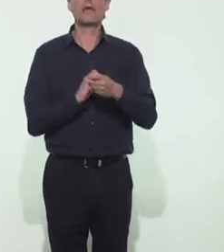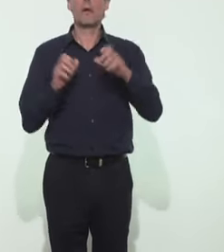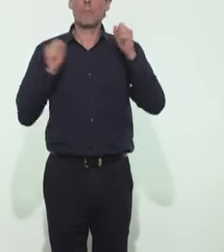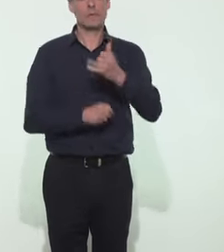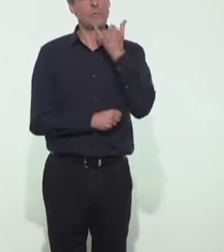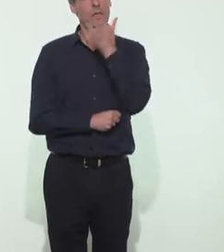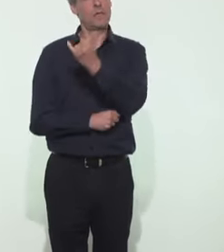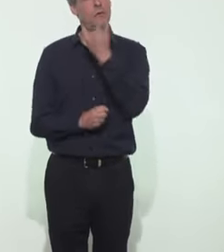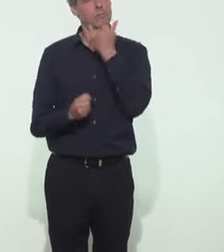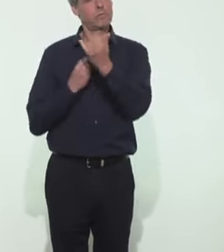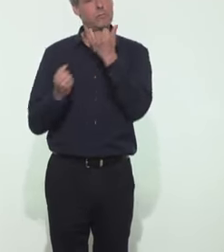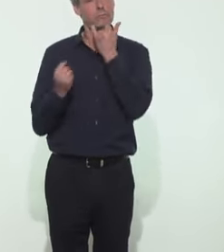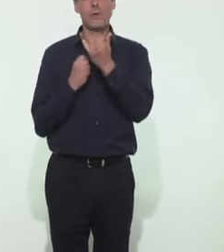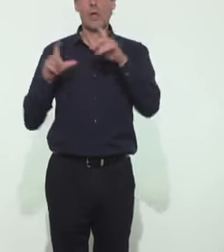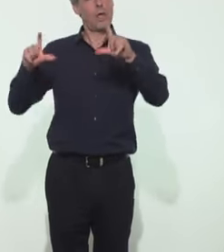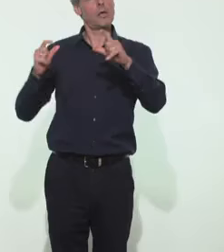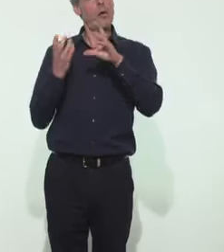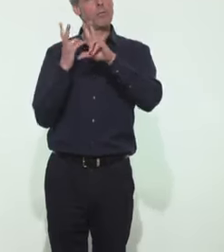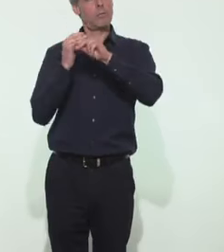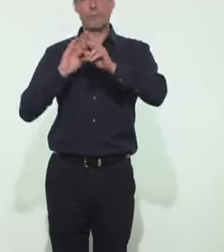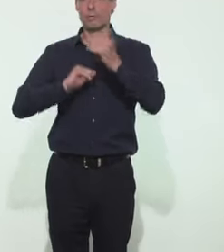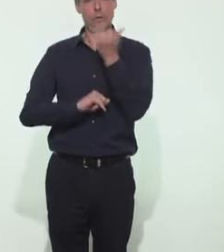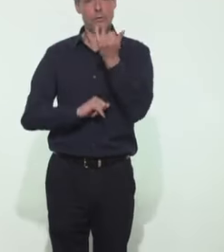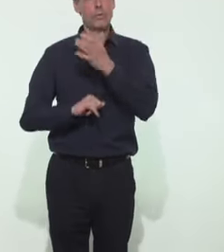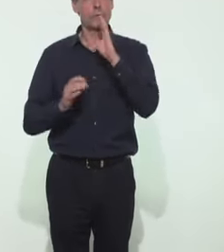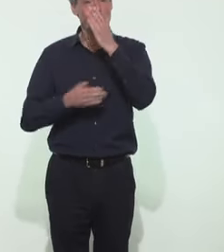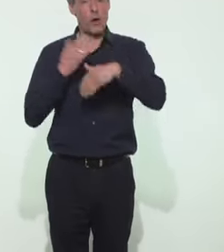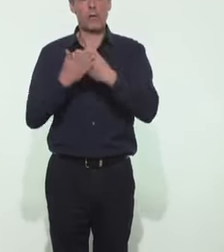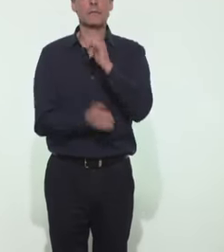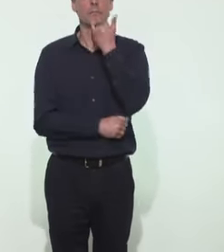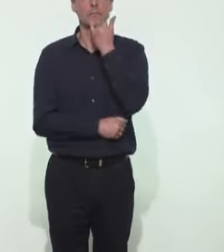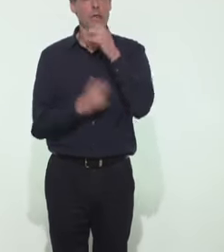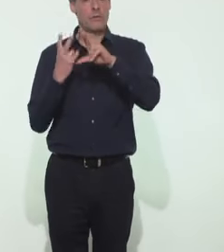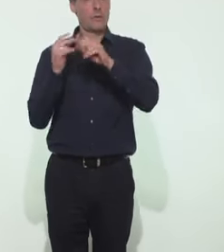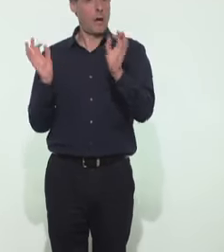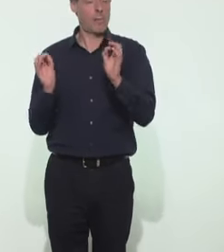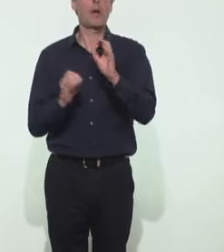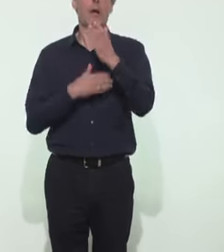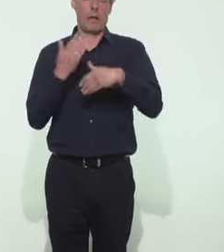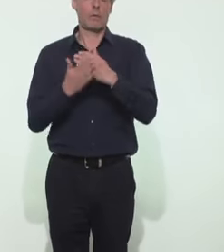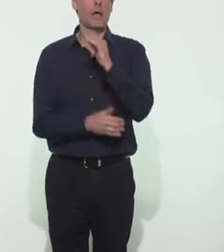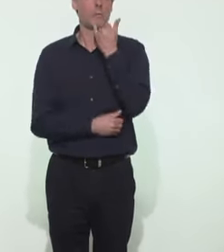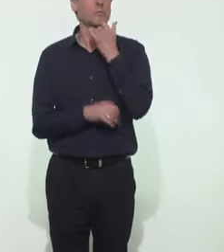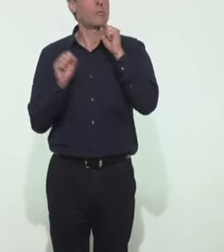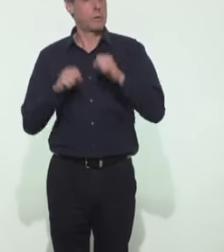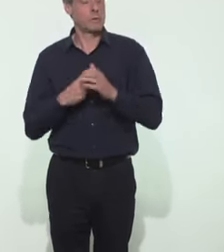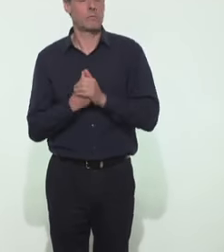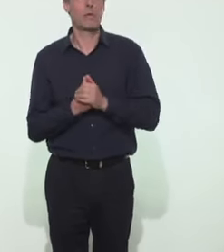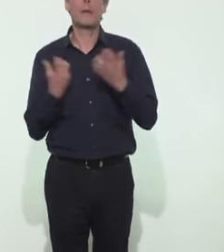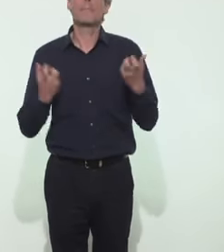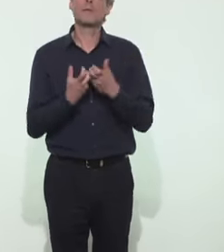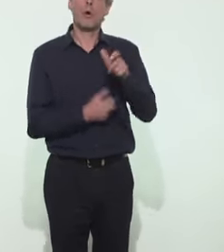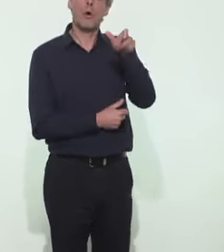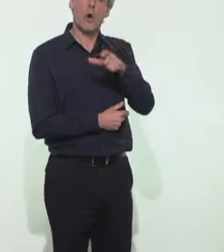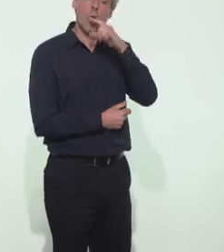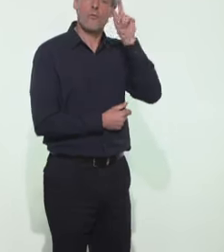téléphone pour tous les patients qui ne disposent pas de moyens de connexion en vidéo il s'agit bien souvent de françaises